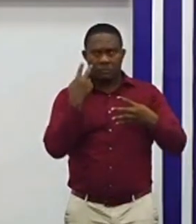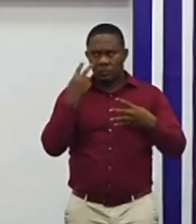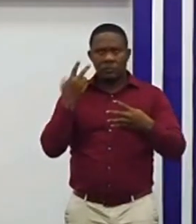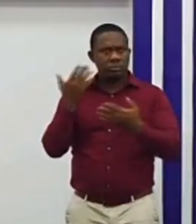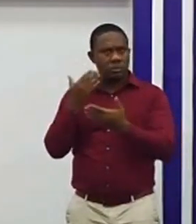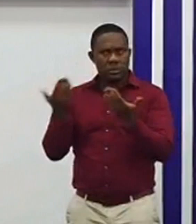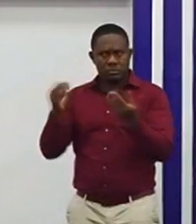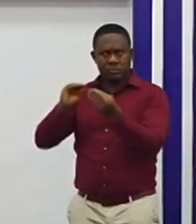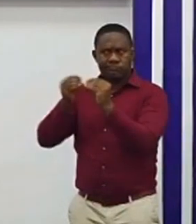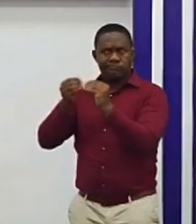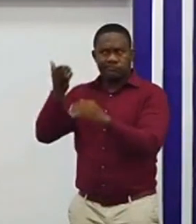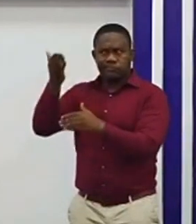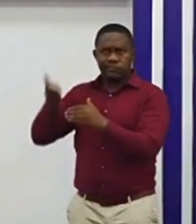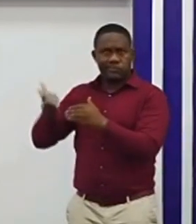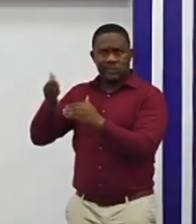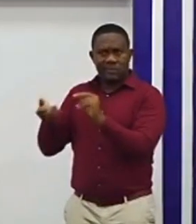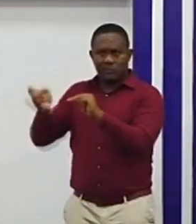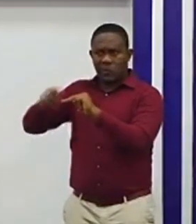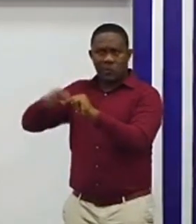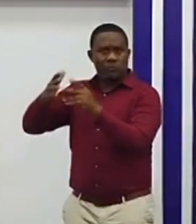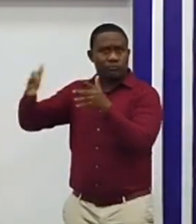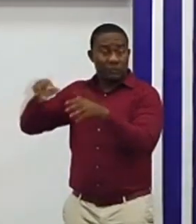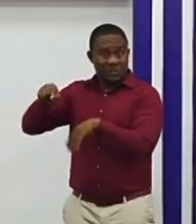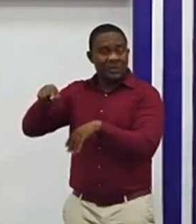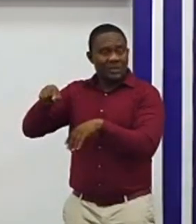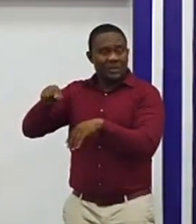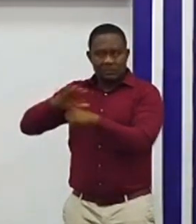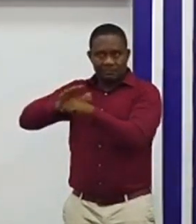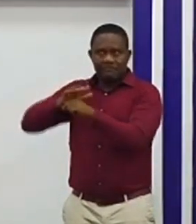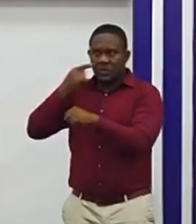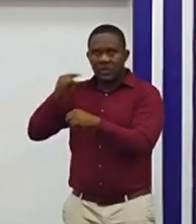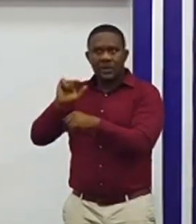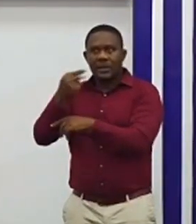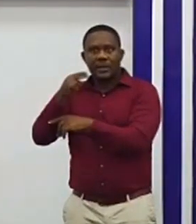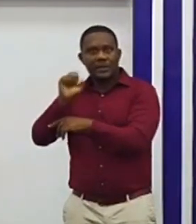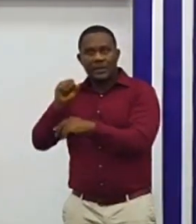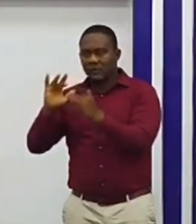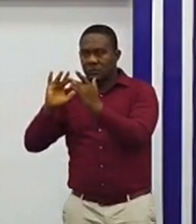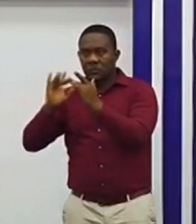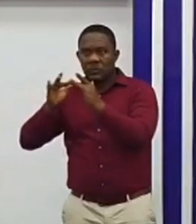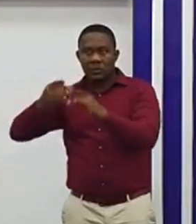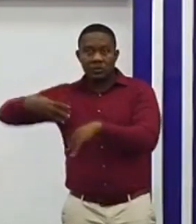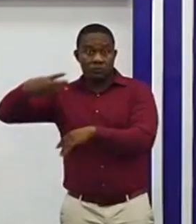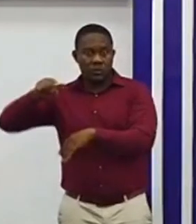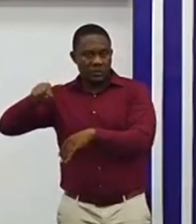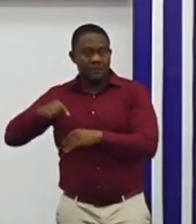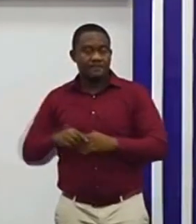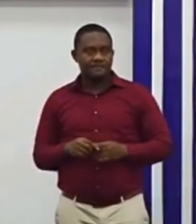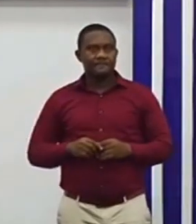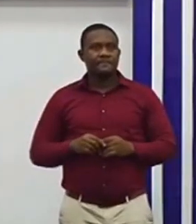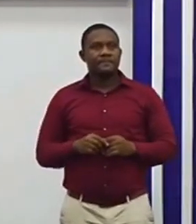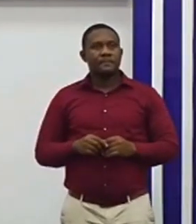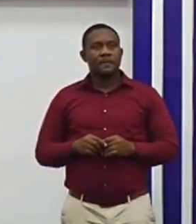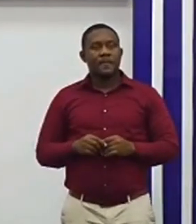ana chenta. Yaga Libya mi chana kparkpar a gan bangre ni ziri. Kabe bor be ban sang ne benananye